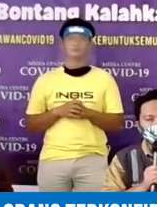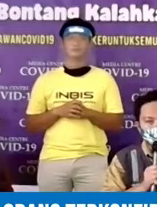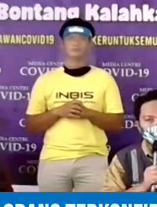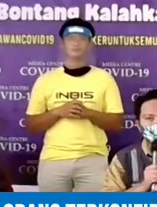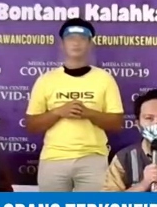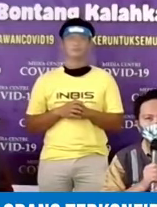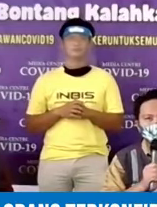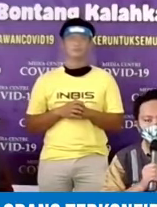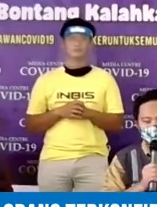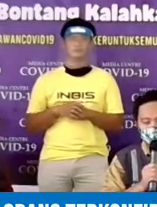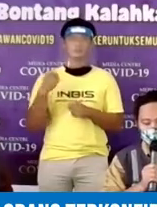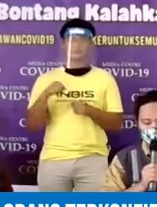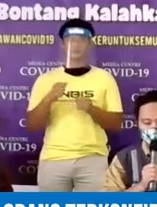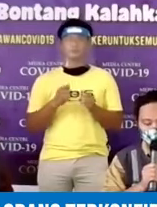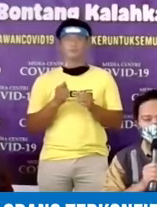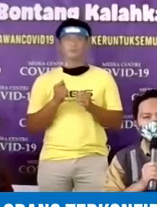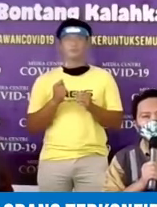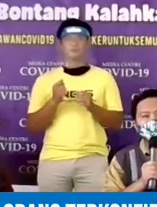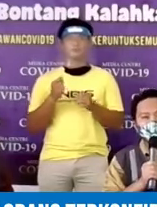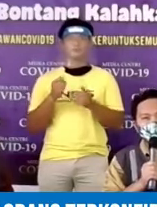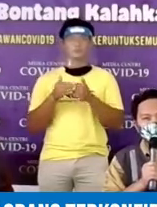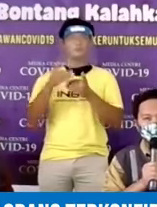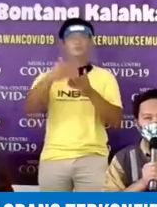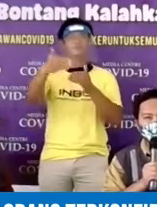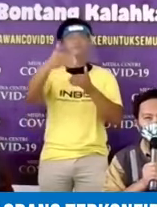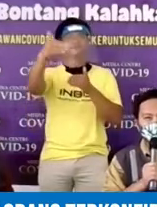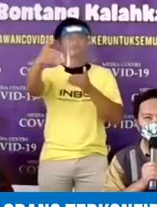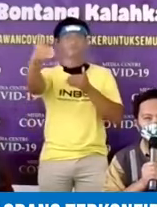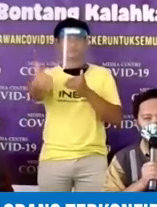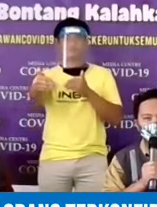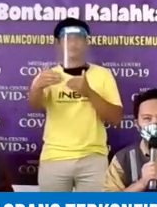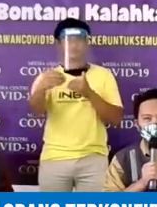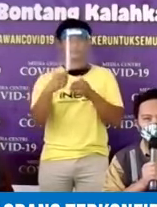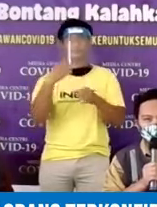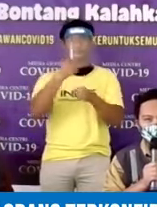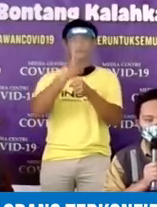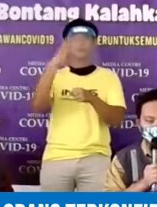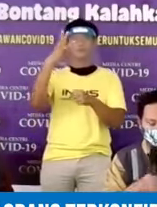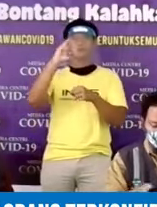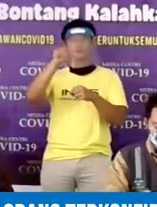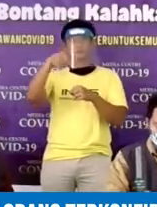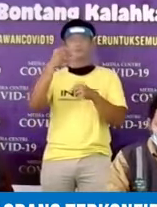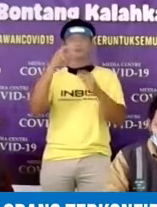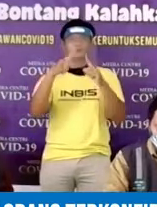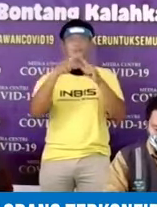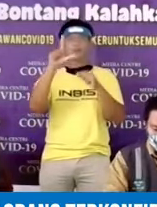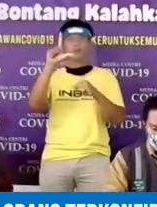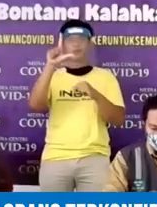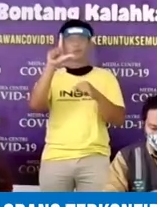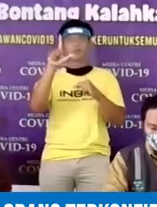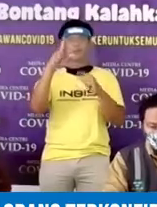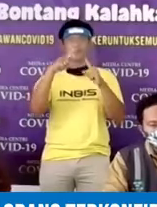ke sc atau fasilitas kesehatan yang lainnya tentang kondisi kesehatannya demikian